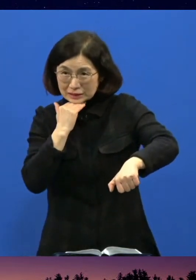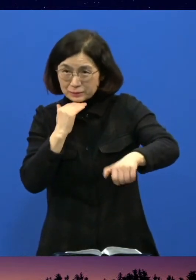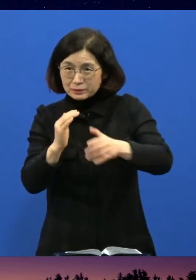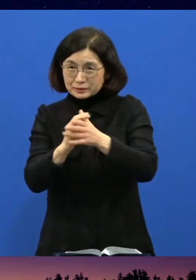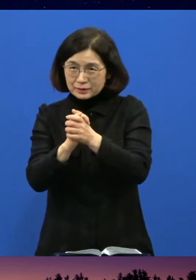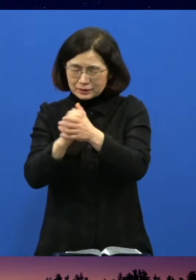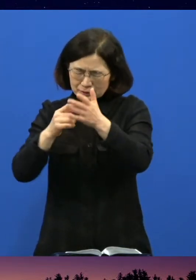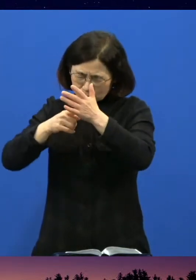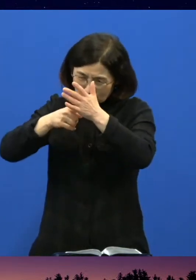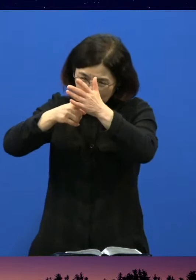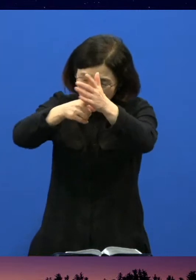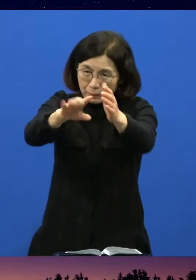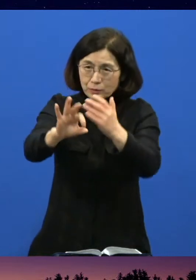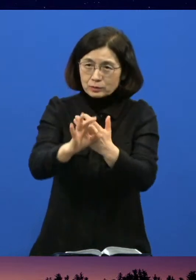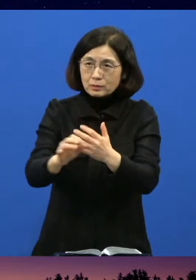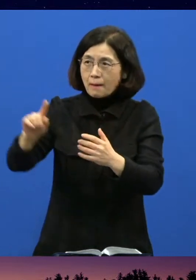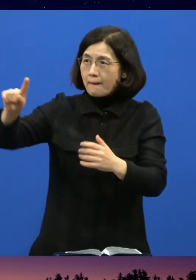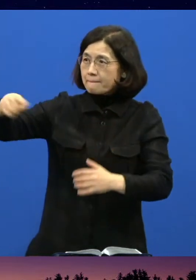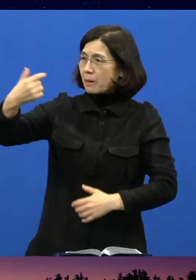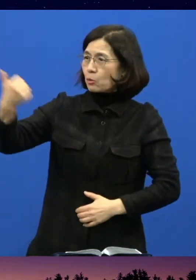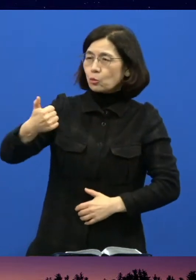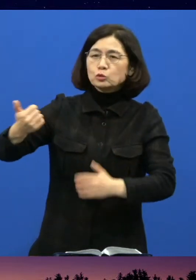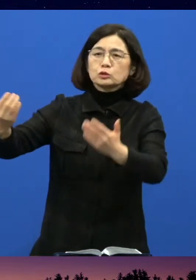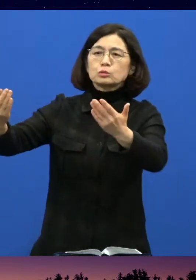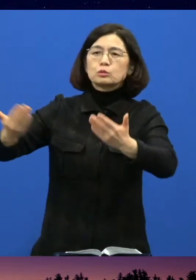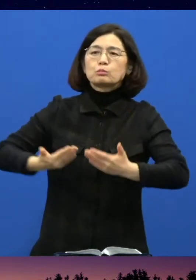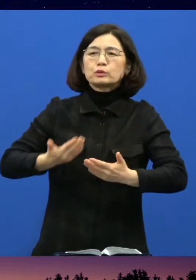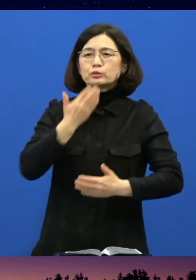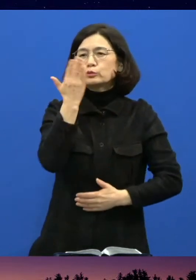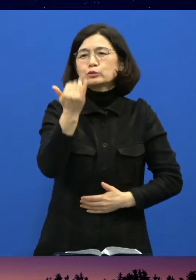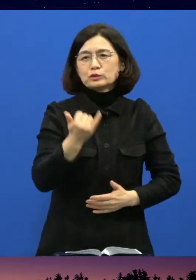여러분, 성경의 스토리들도 마찬가지잖아요.